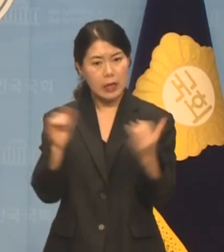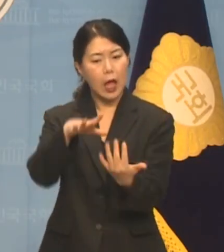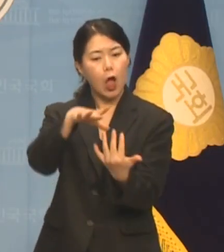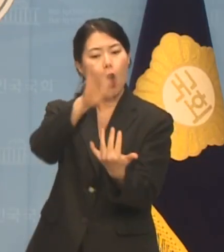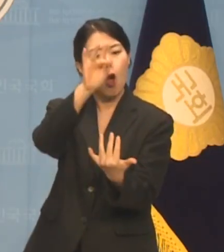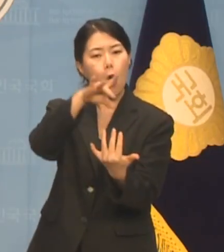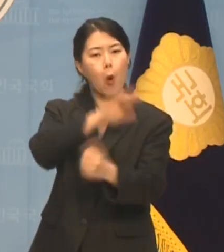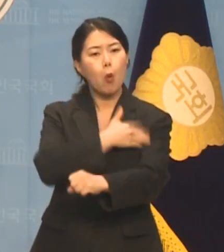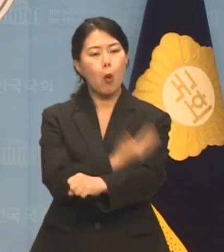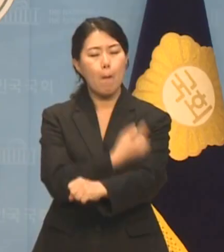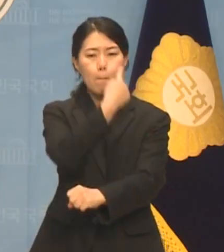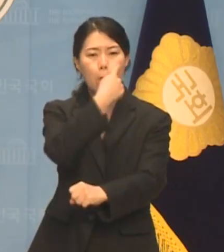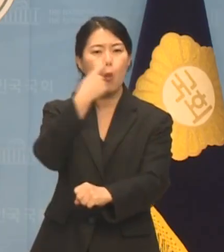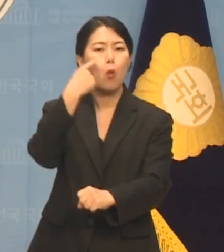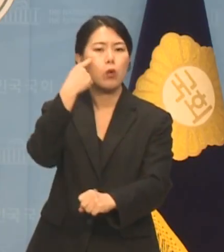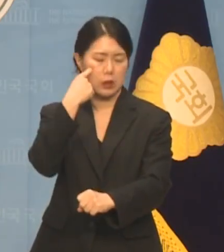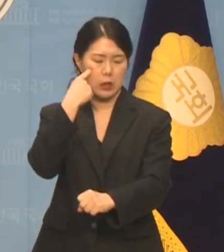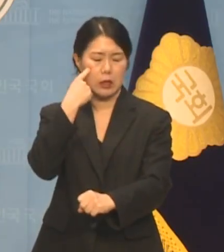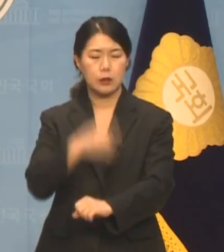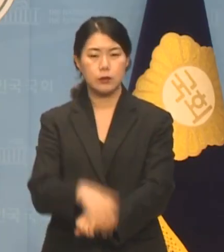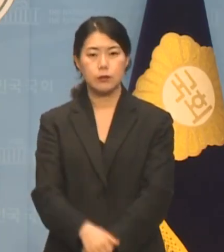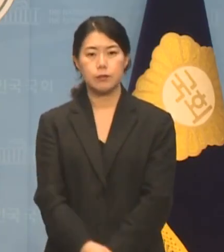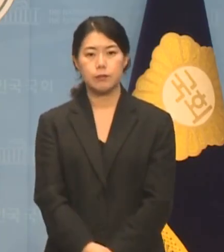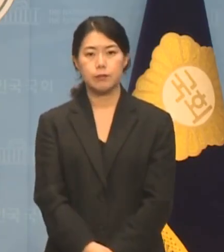선택권을 보장하는 데 있습니다.